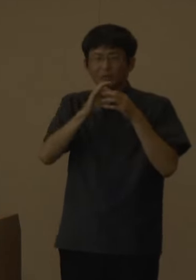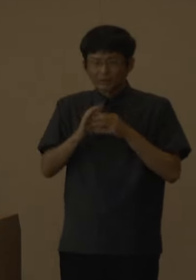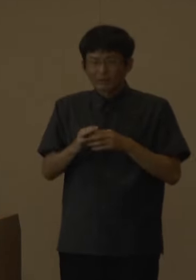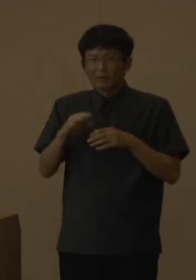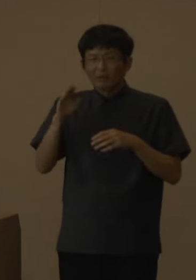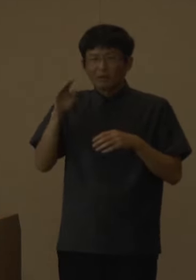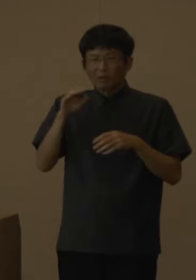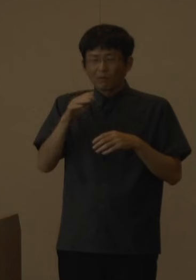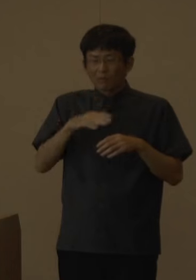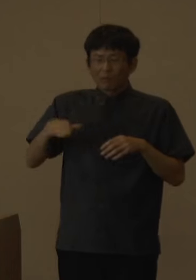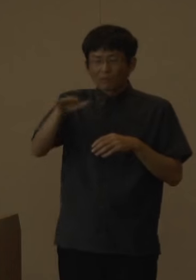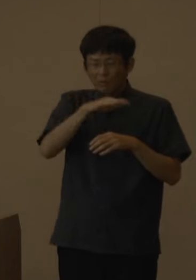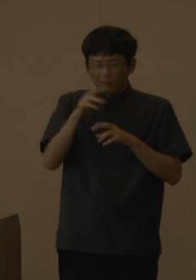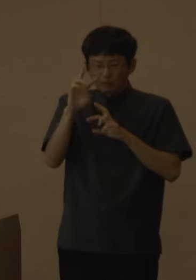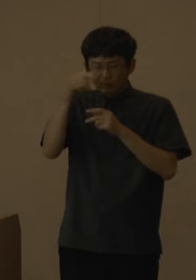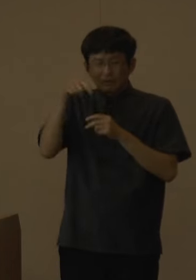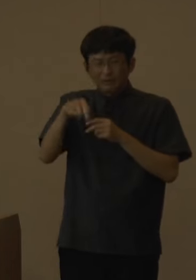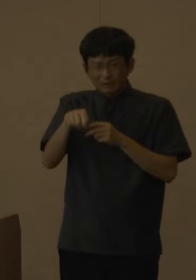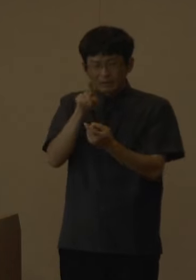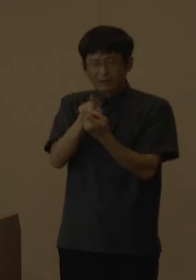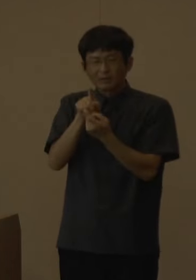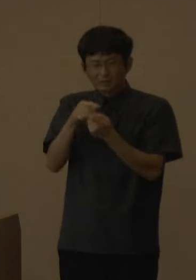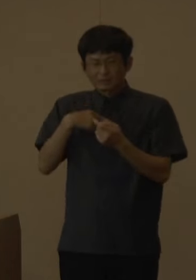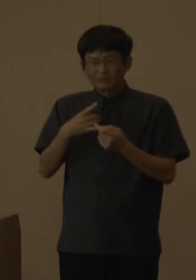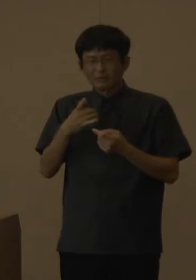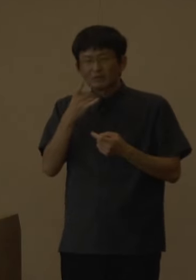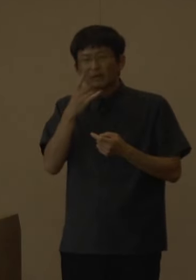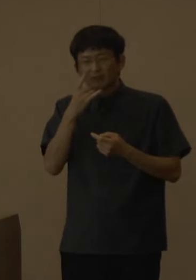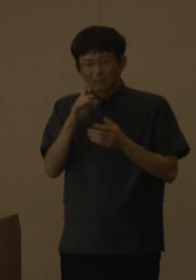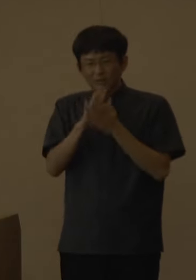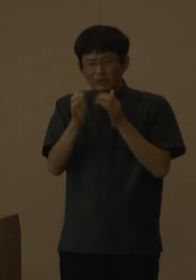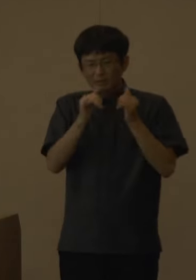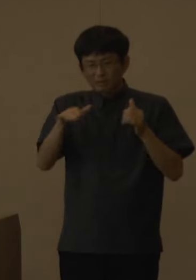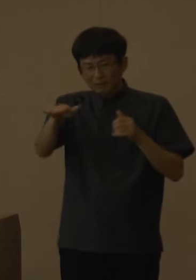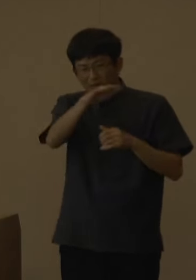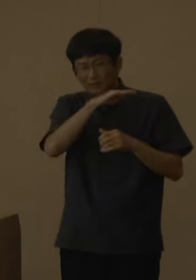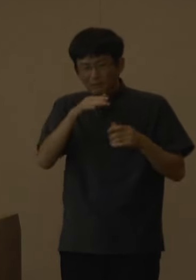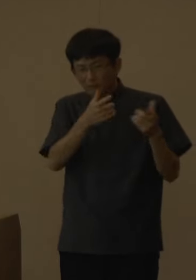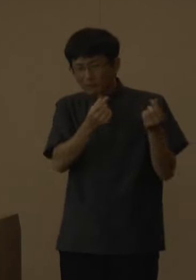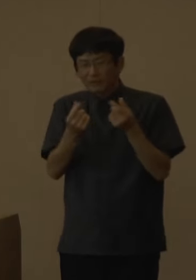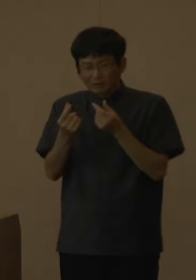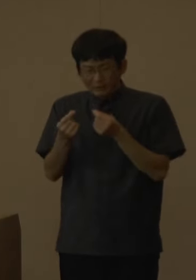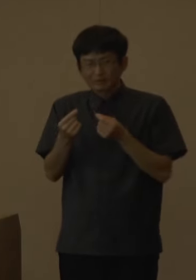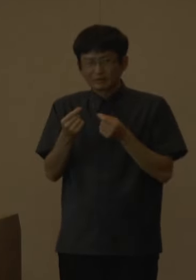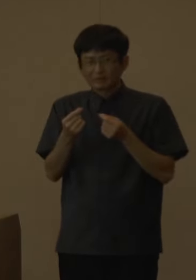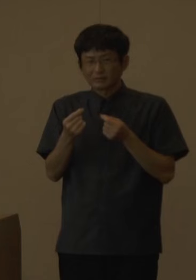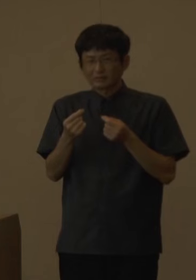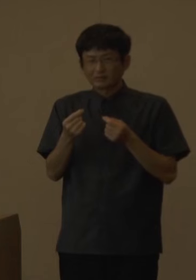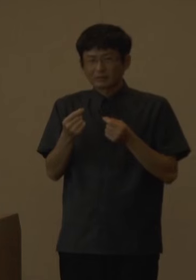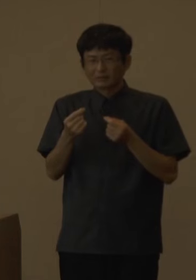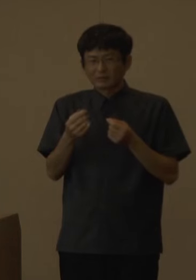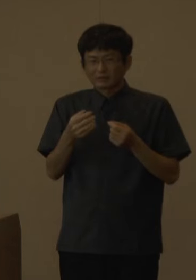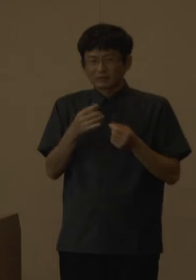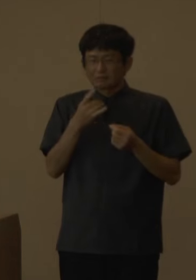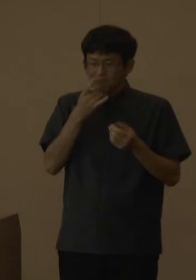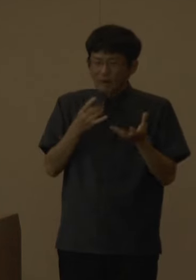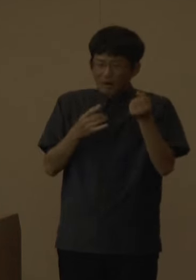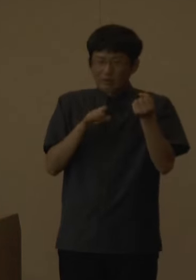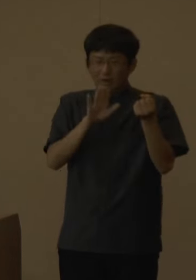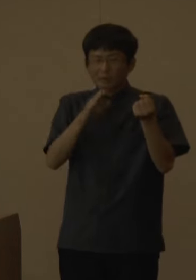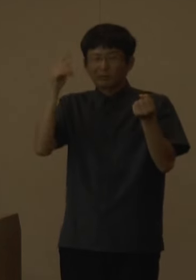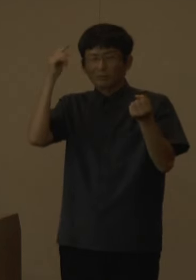オール沖縄への期待も県民の皆様からは引き続き、持たれているだろうというように受け止めています。さが